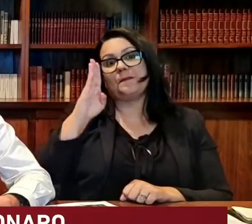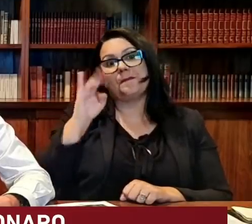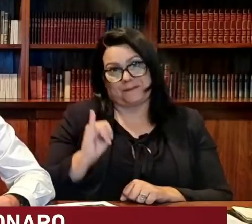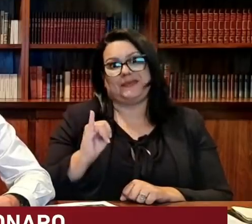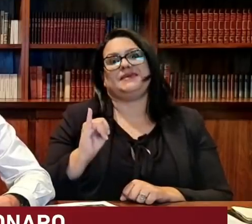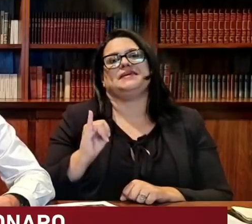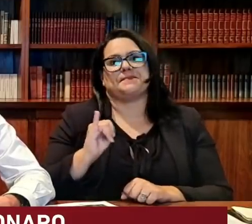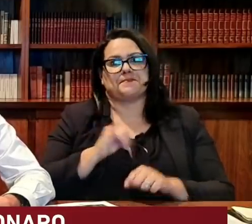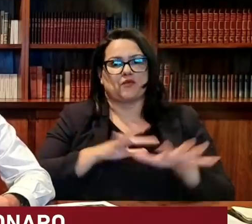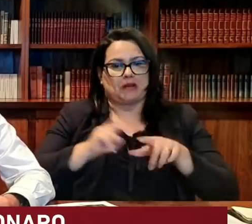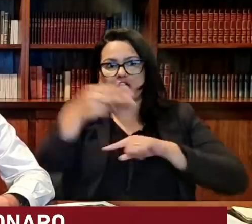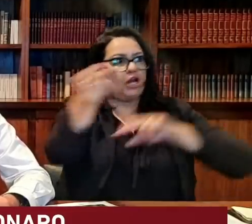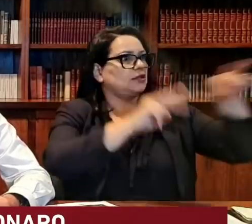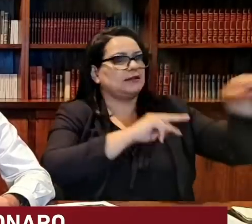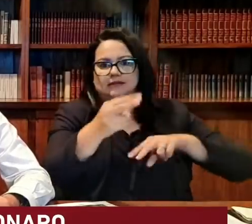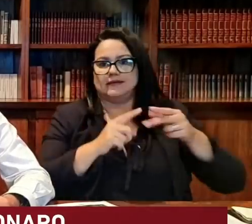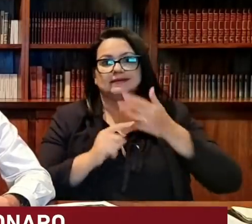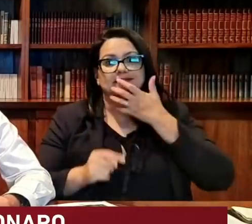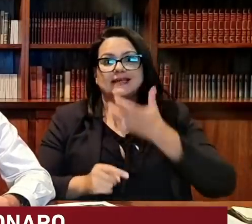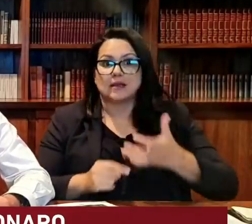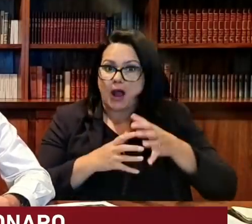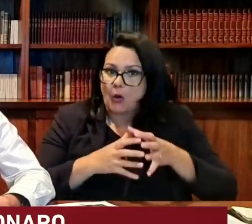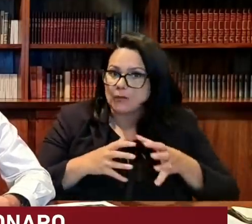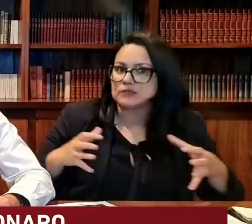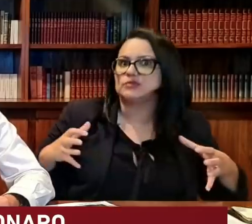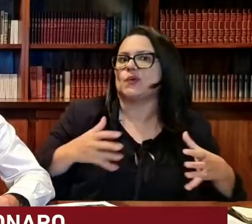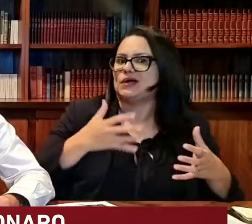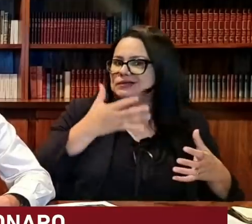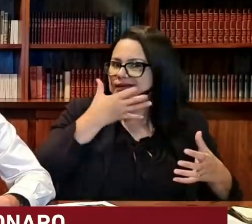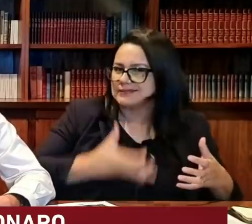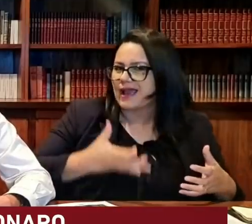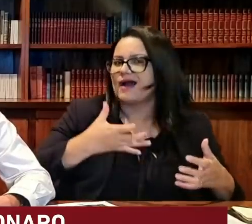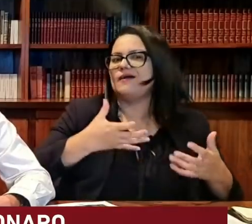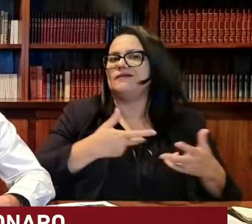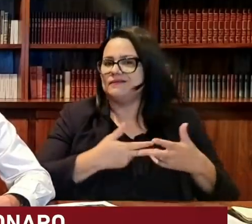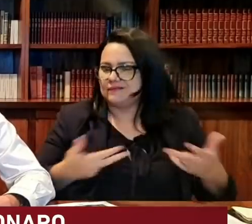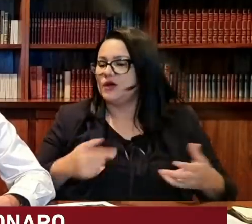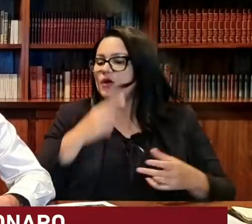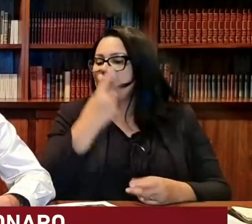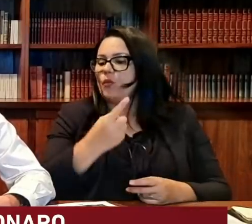1 bilhão e 240 milhões de movimentações. Dezembro, aumentou um pouquinho, Natal, né?